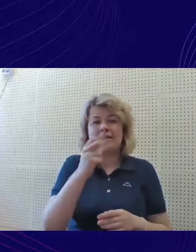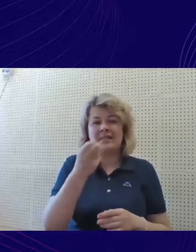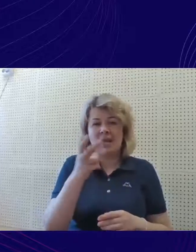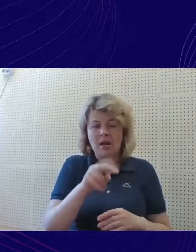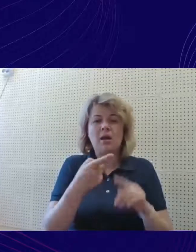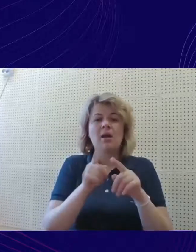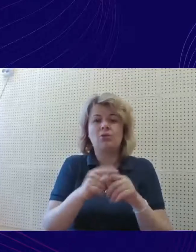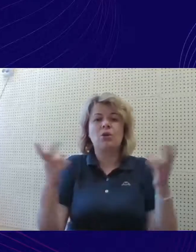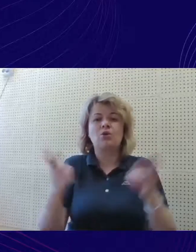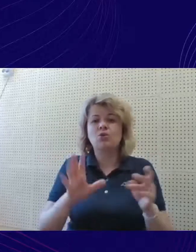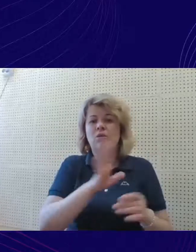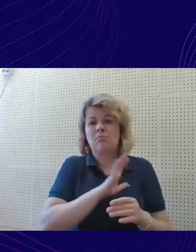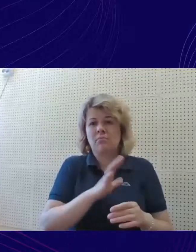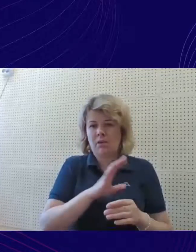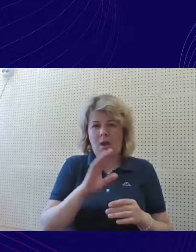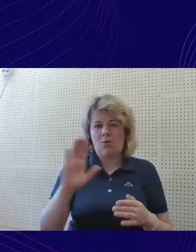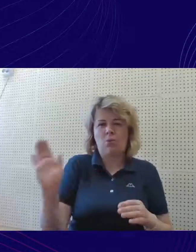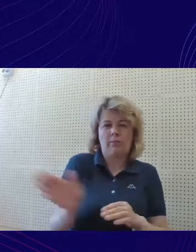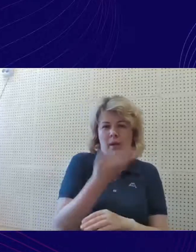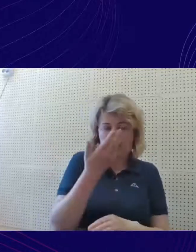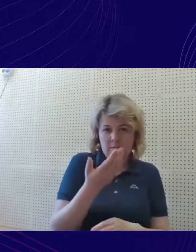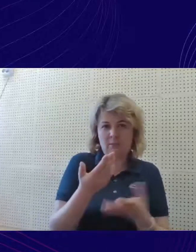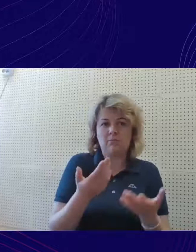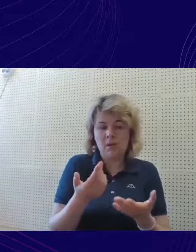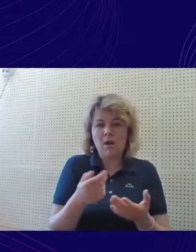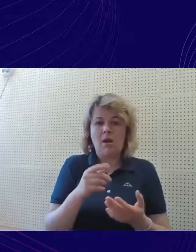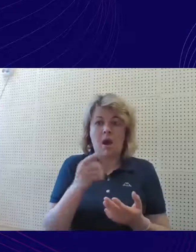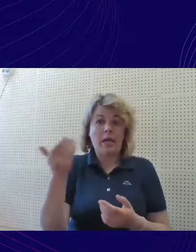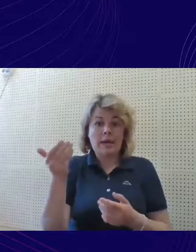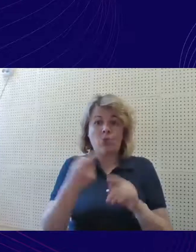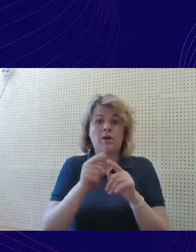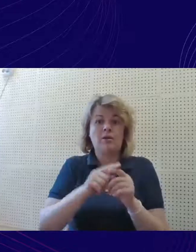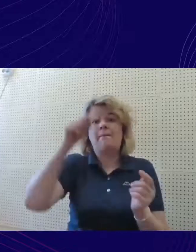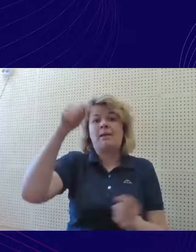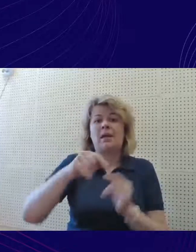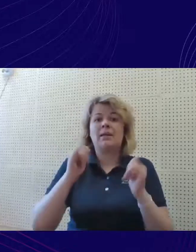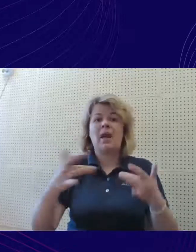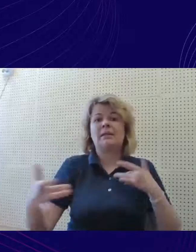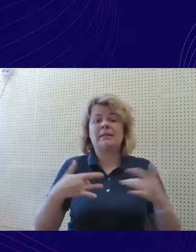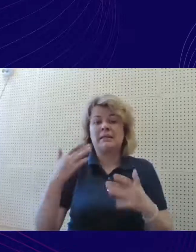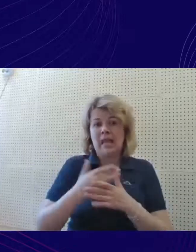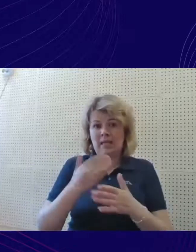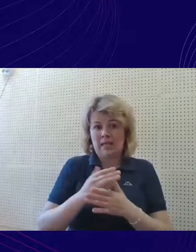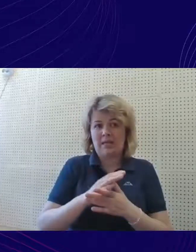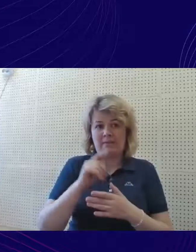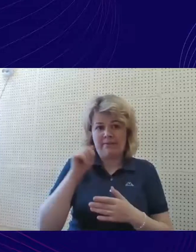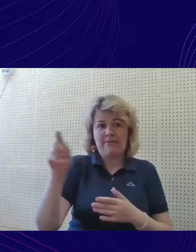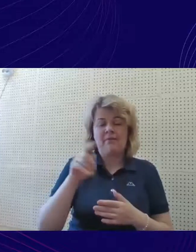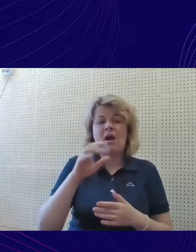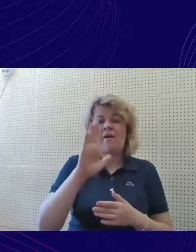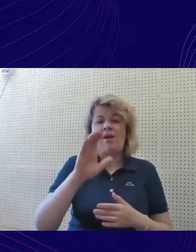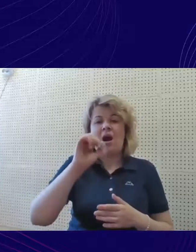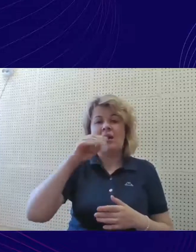сцены пожара в Атланте. Раз уж ее собирались сносить, то он решил ее сжечь. А так как требовалось